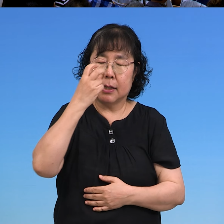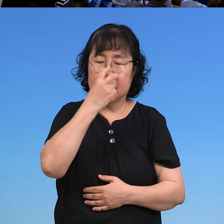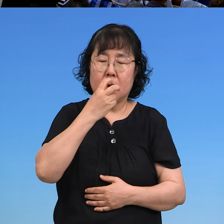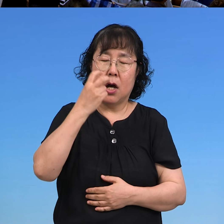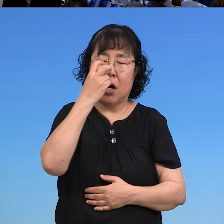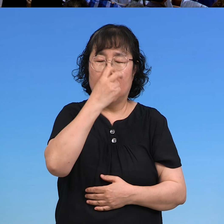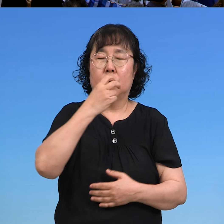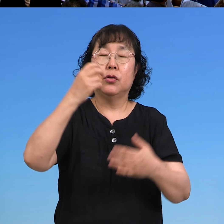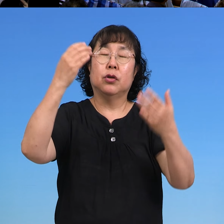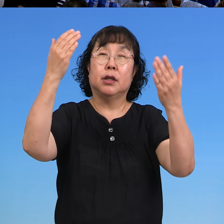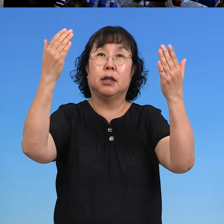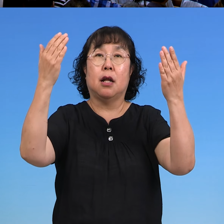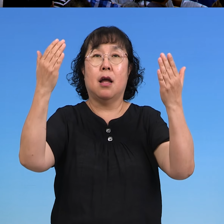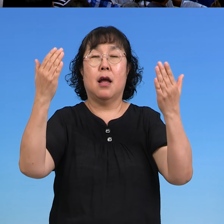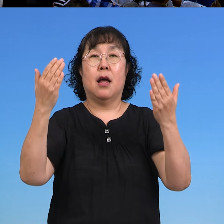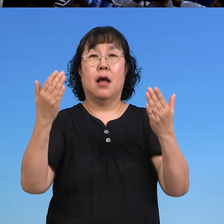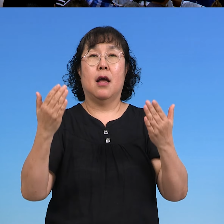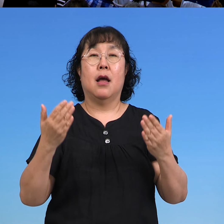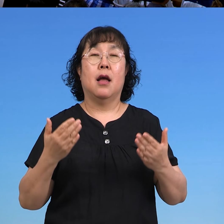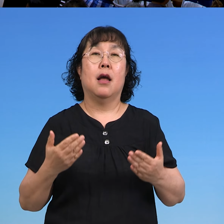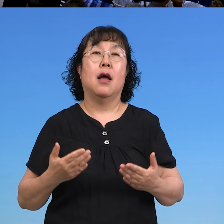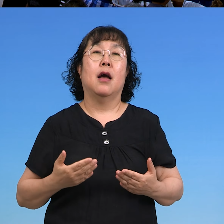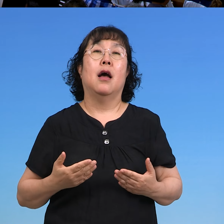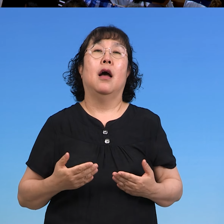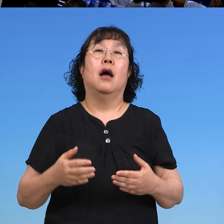여호수아도 두려워하는데 놀라지 마라,